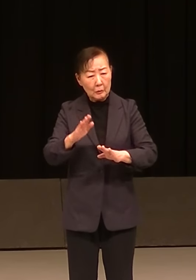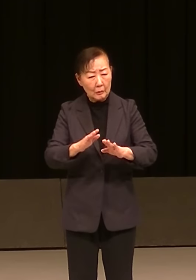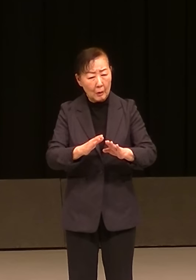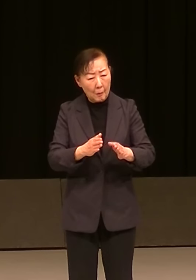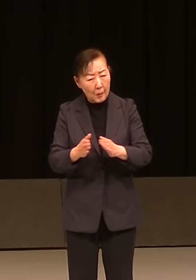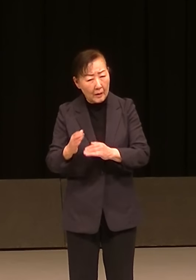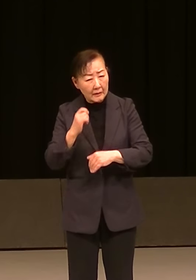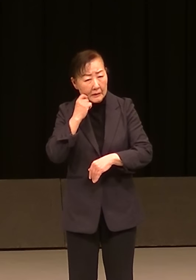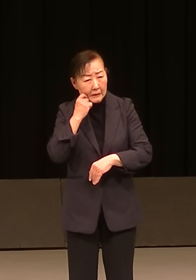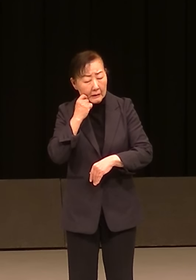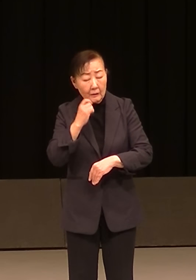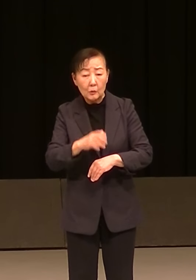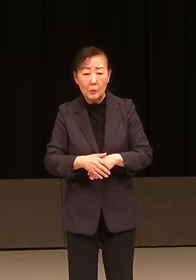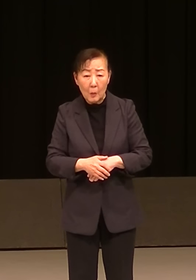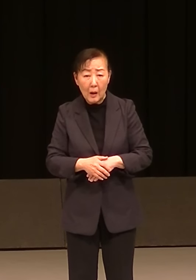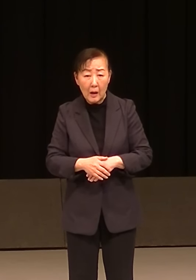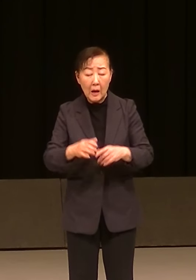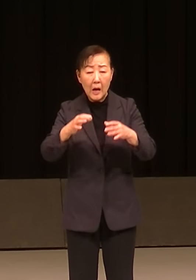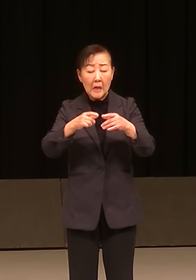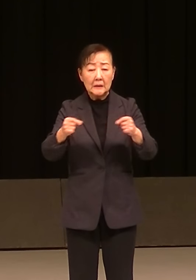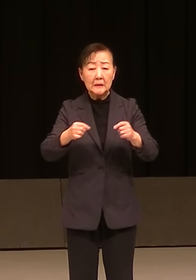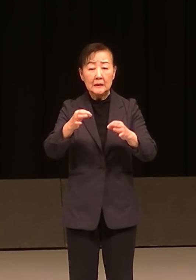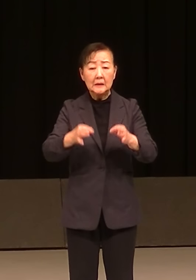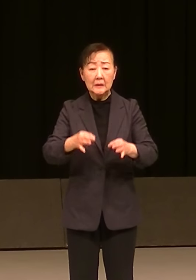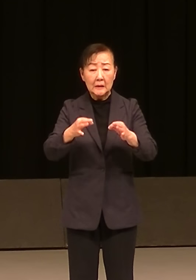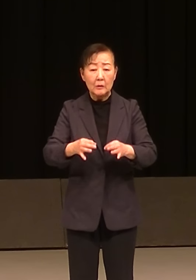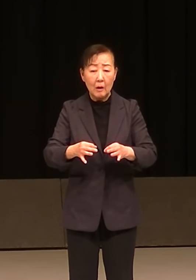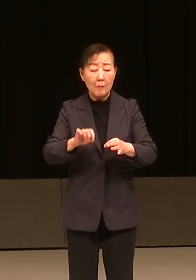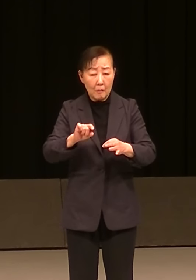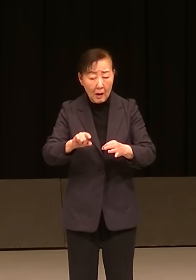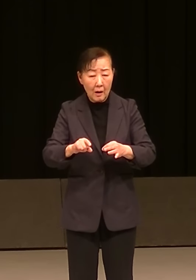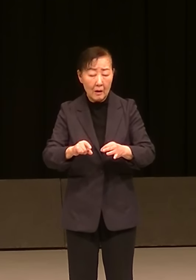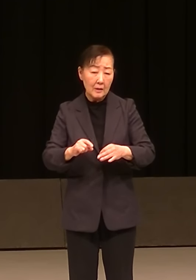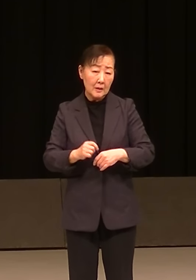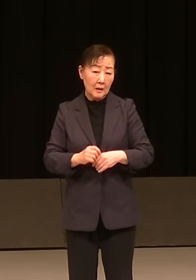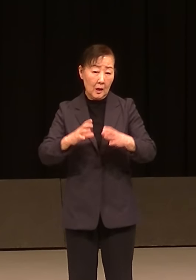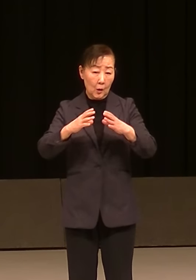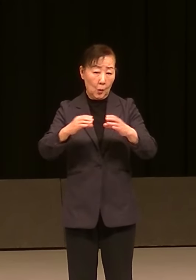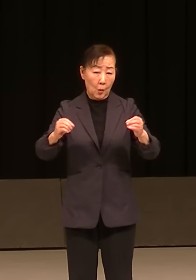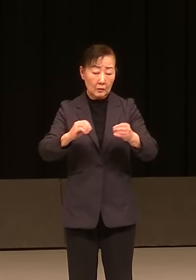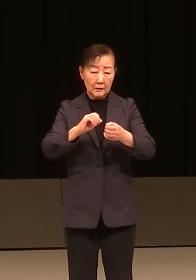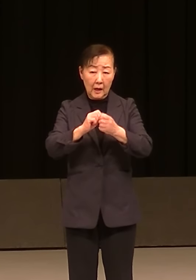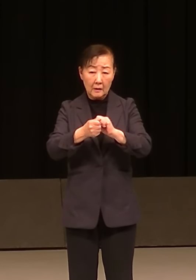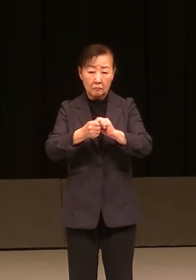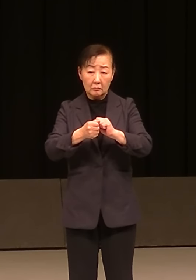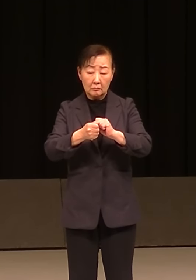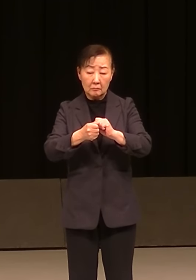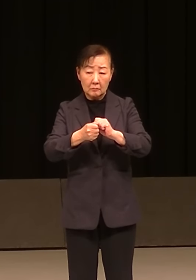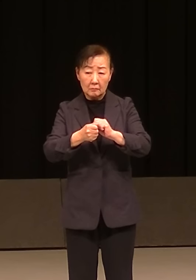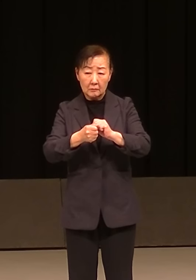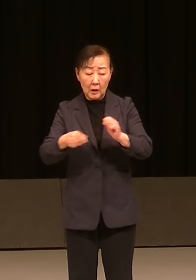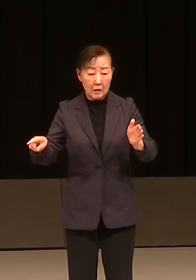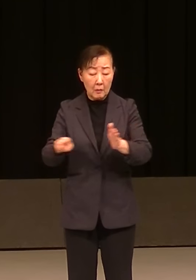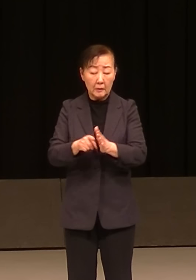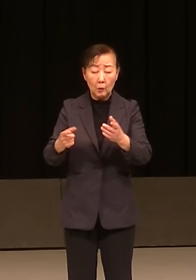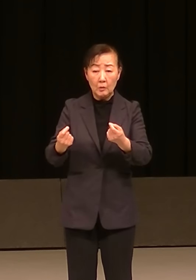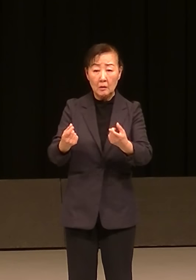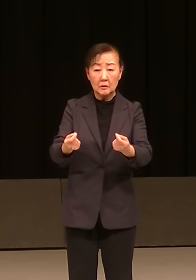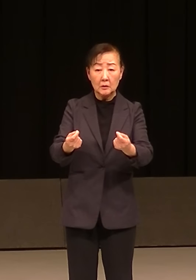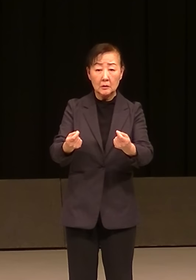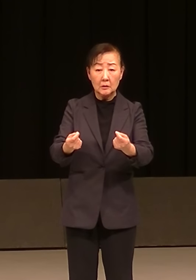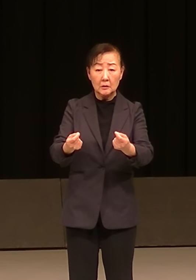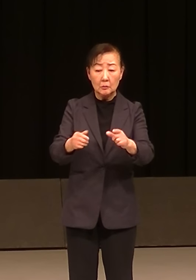ことは日銀がもうその異次元緩和はやめだって言ってる割には国債をは、今までと同じ